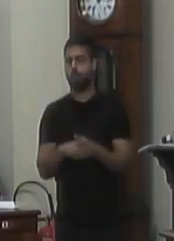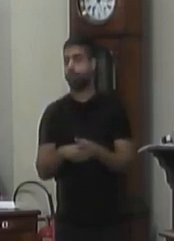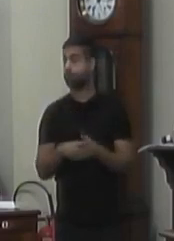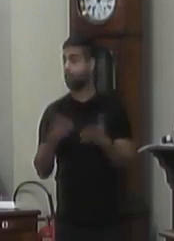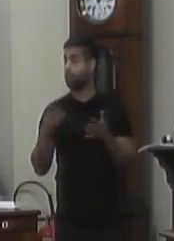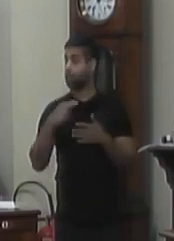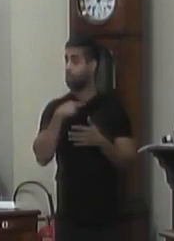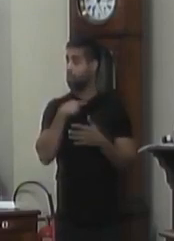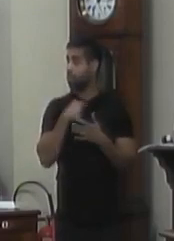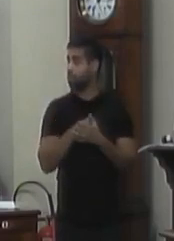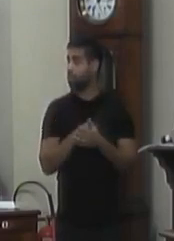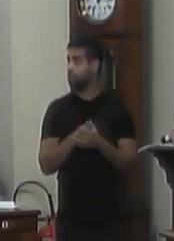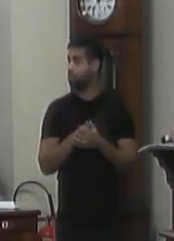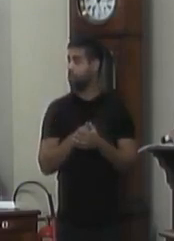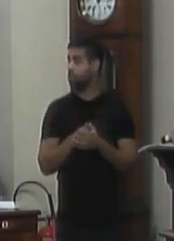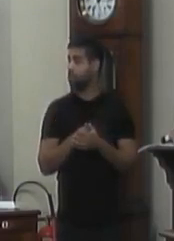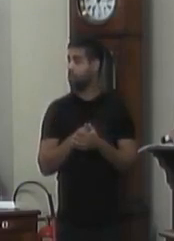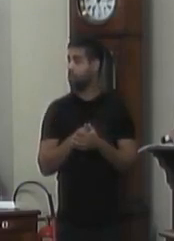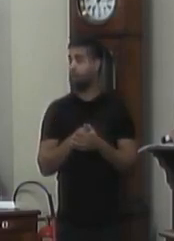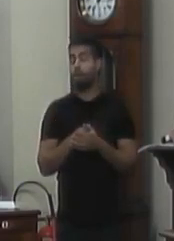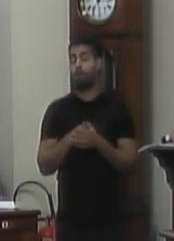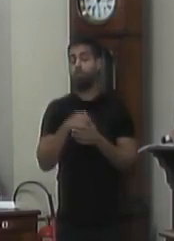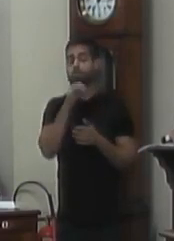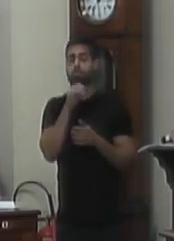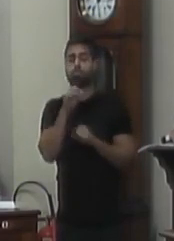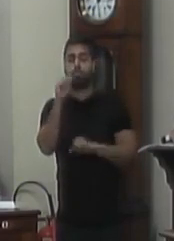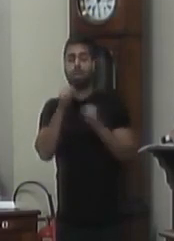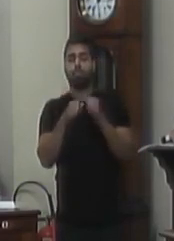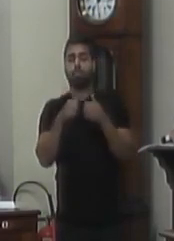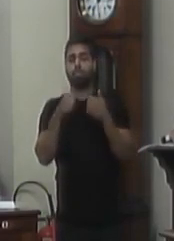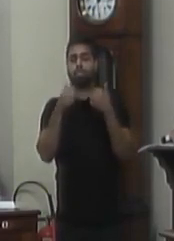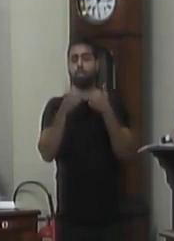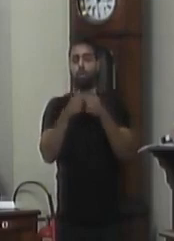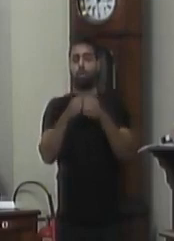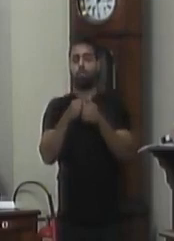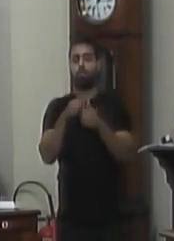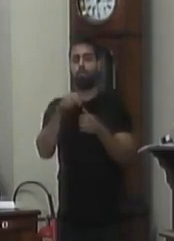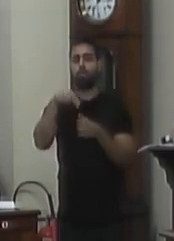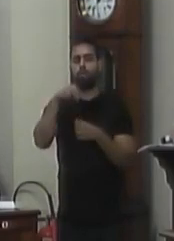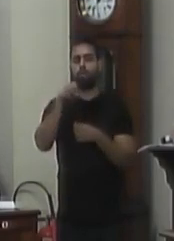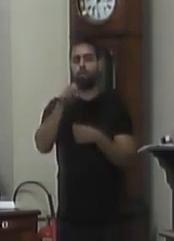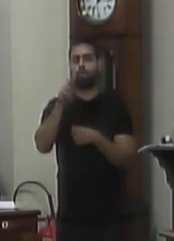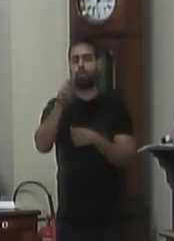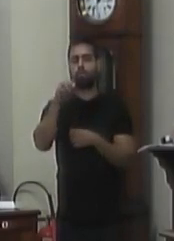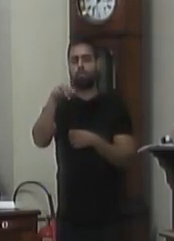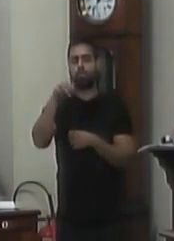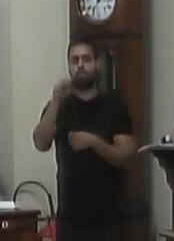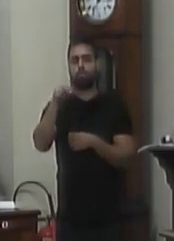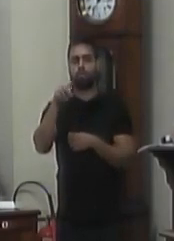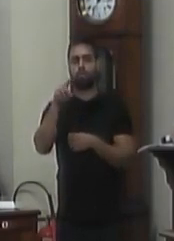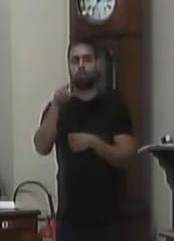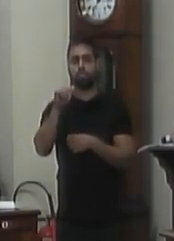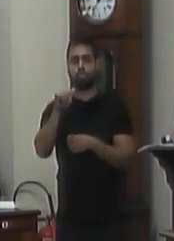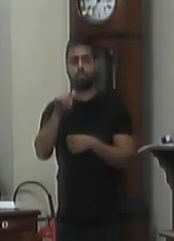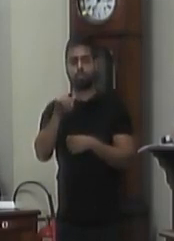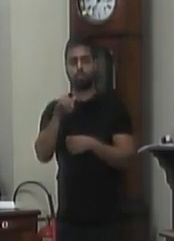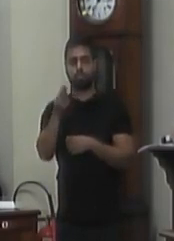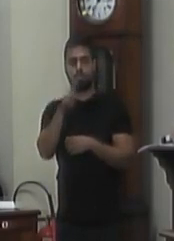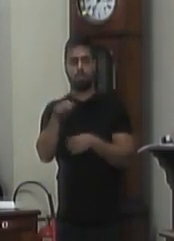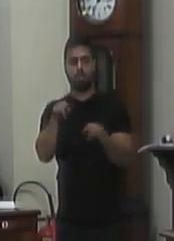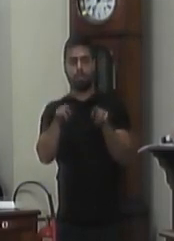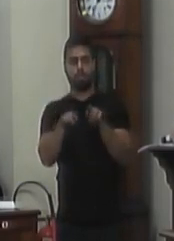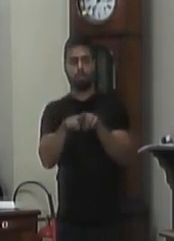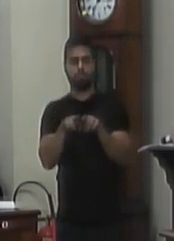não pode uma empresa de ônibus da Normandia, por exemplo, vamos botar um nome, da Útil, por exemplo, não dá uma contrapartida.